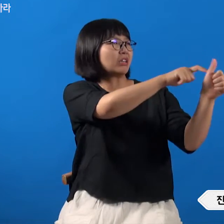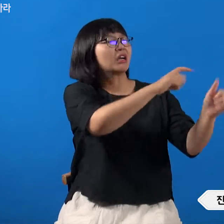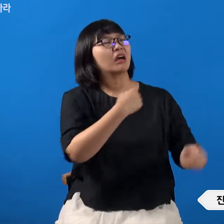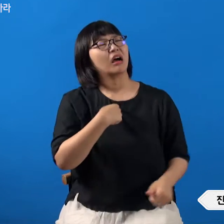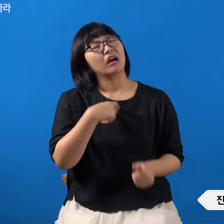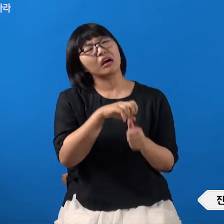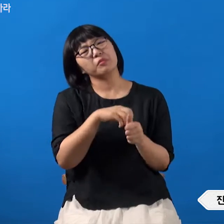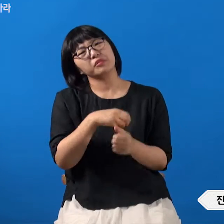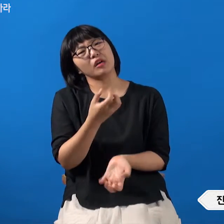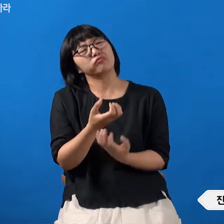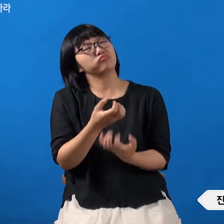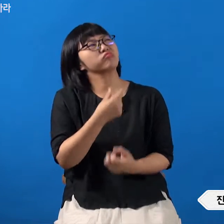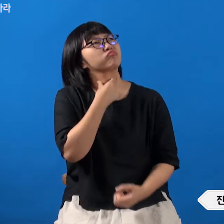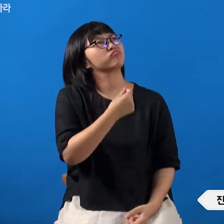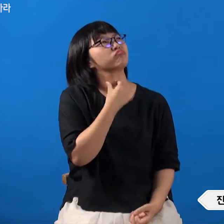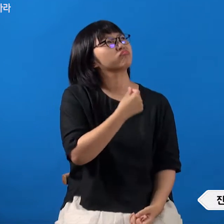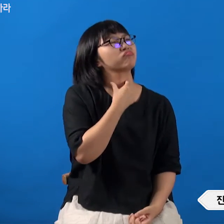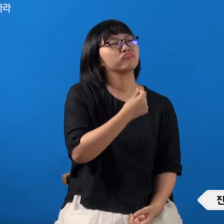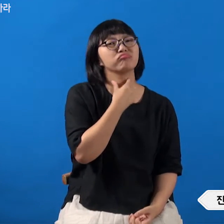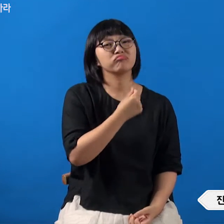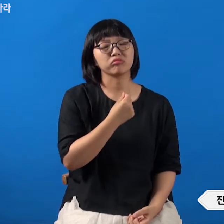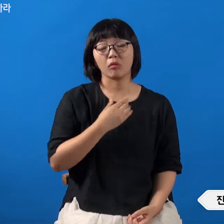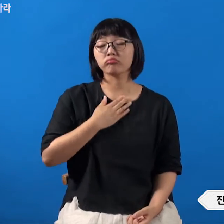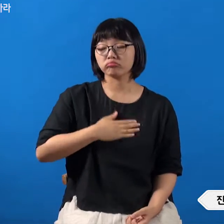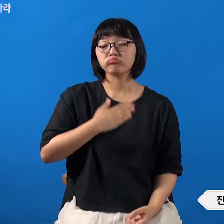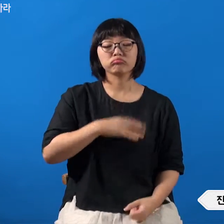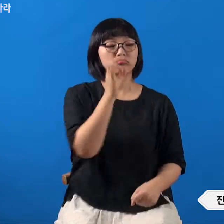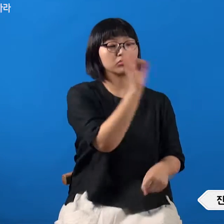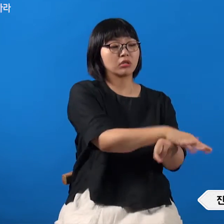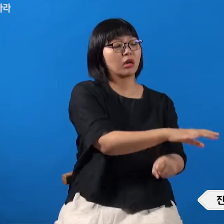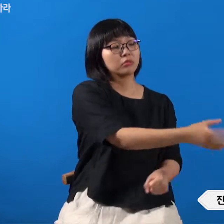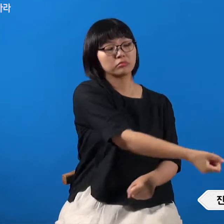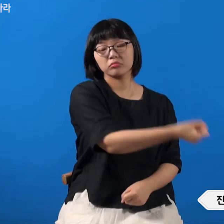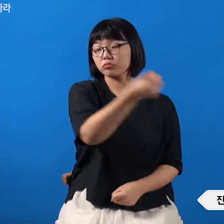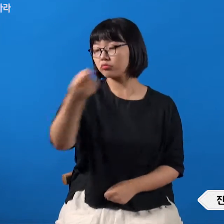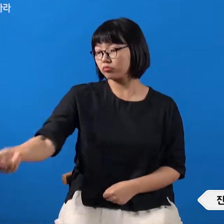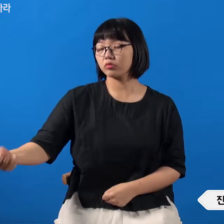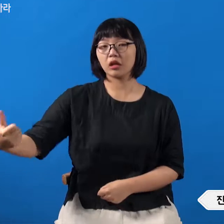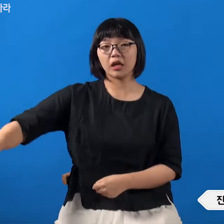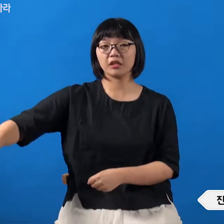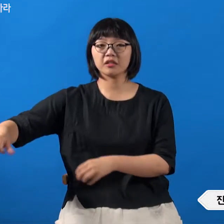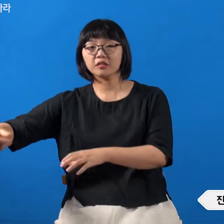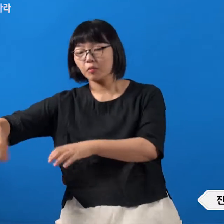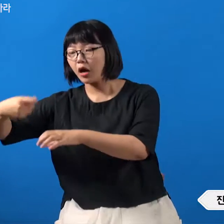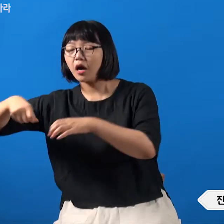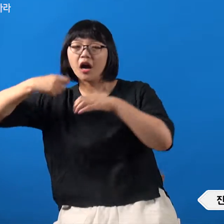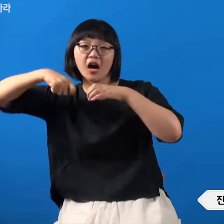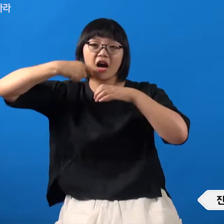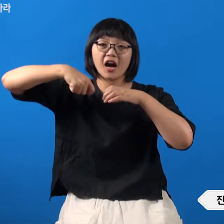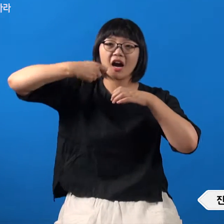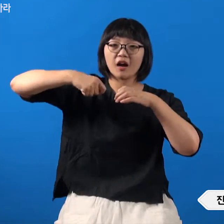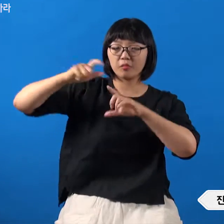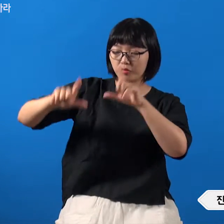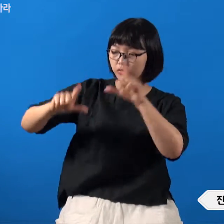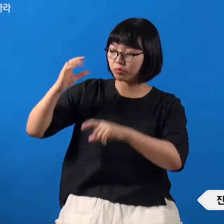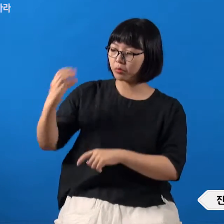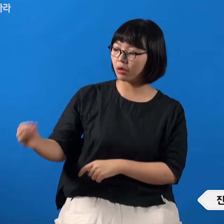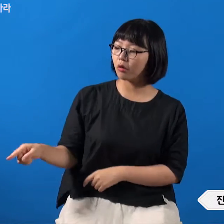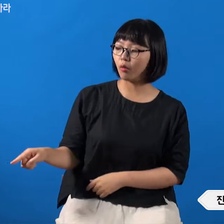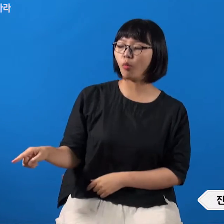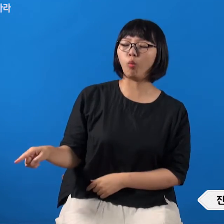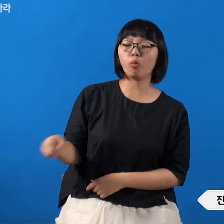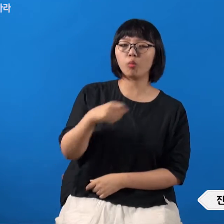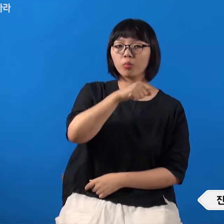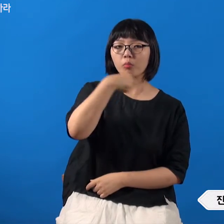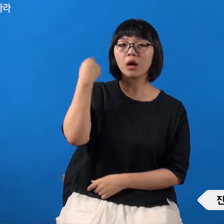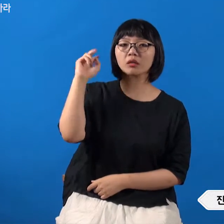프렌치 프라이즈 감자튀김을 사주면서 먹고 가는데 먹는 모습이 먹음직해서 하나 먹으려고